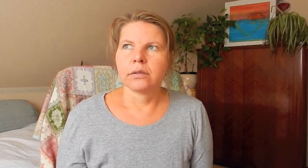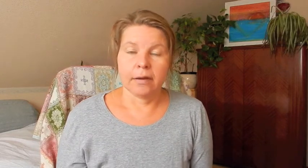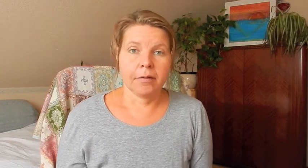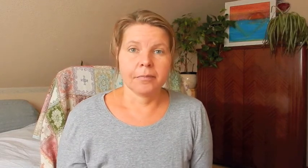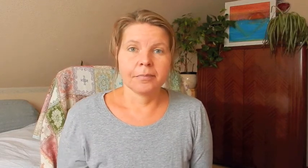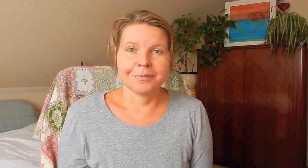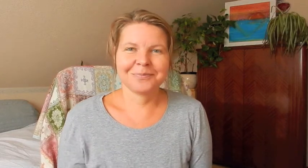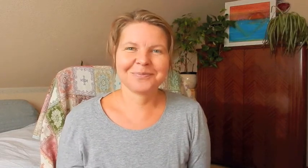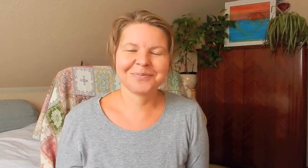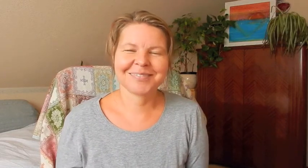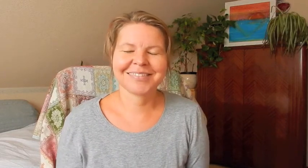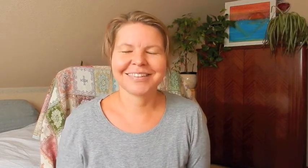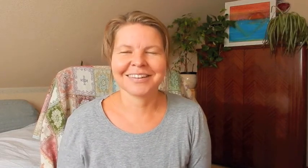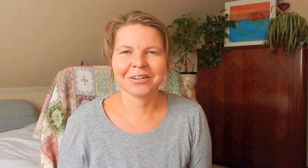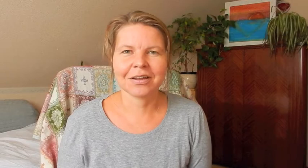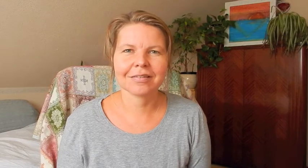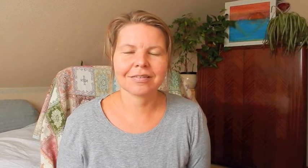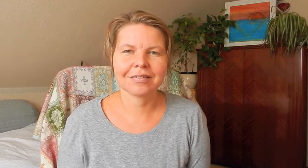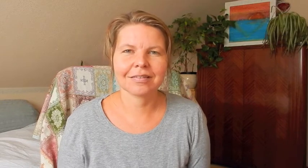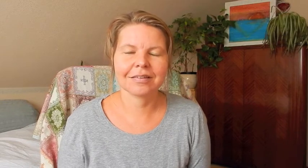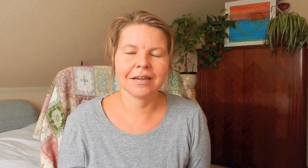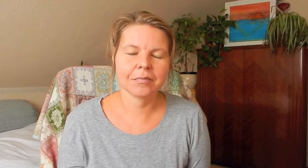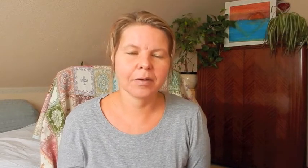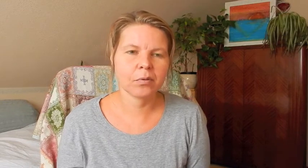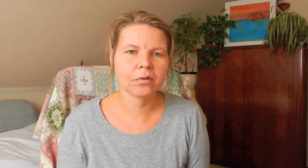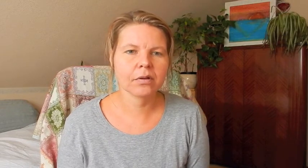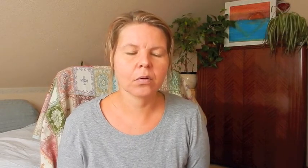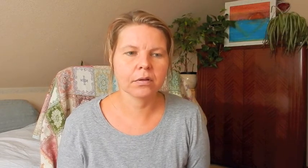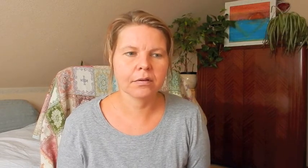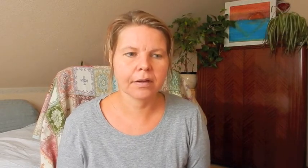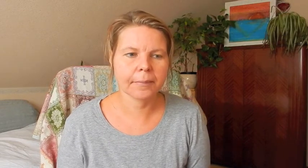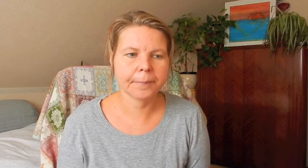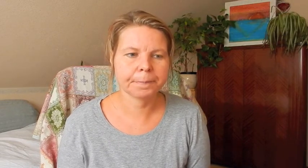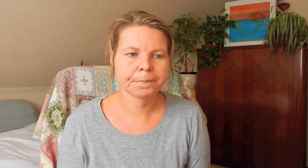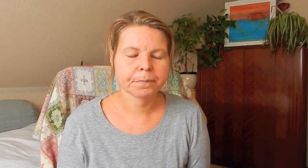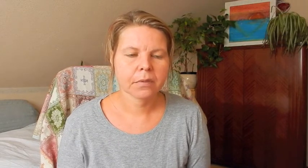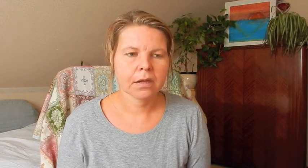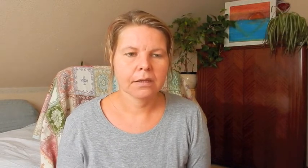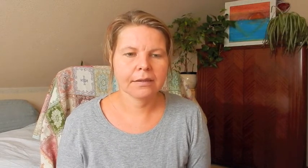Ja. Genau, das sind die ersten beiden Punkte. Und